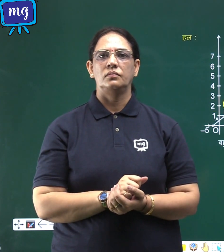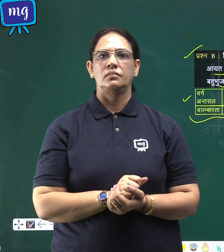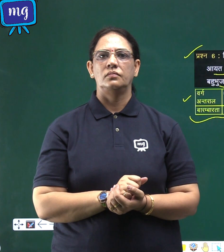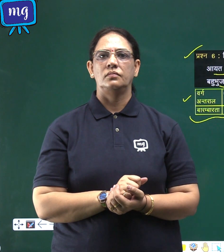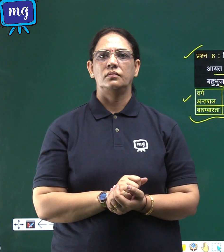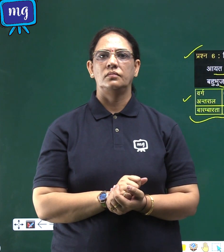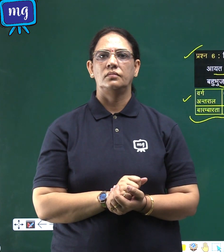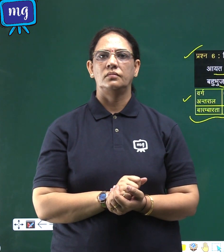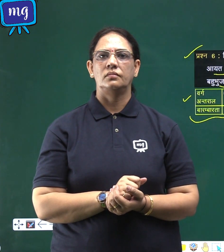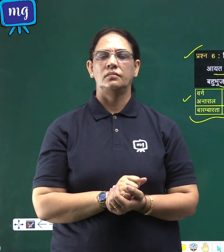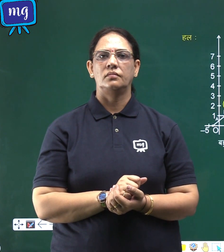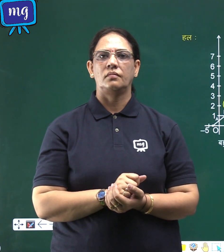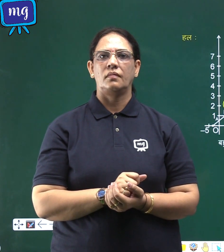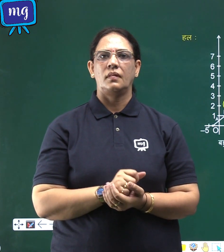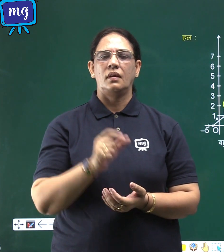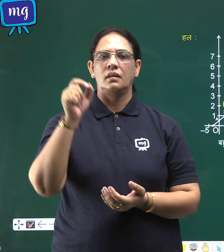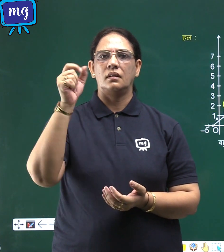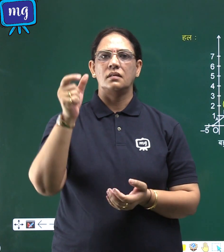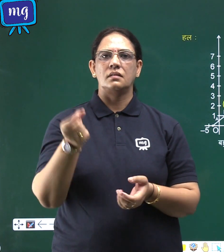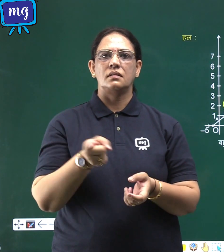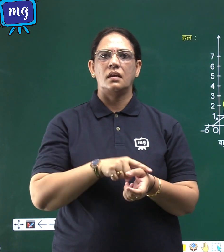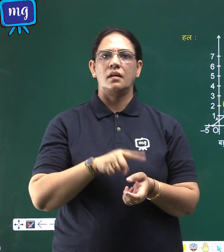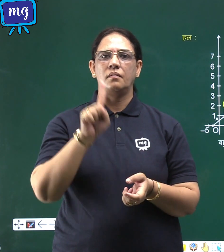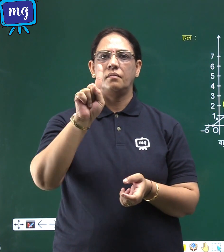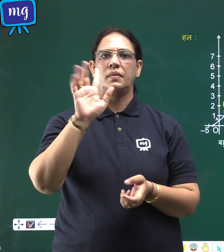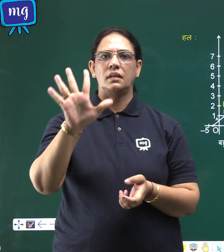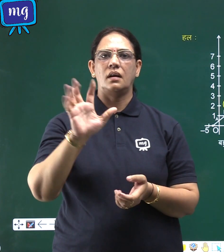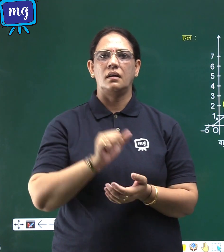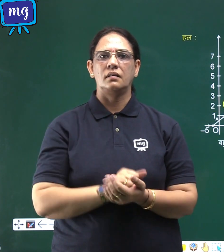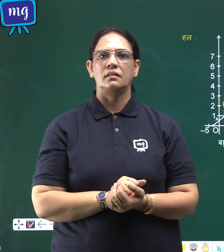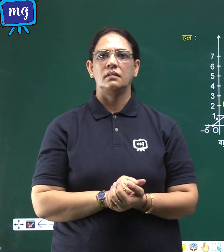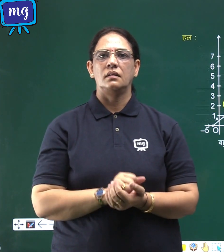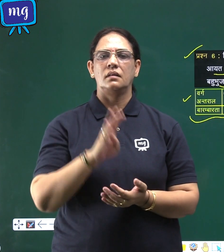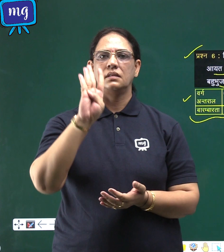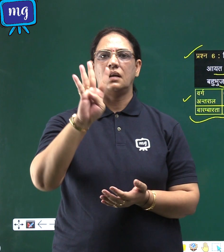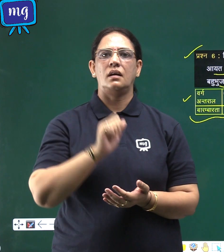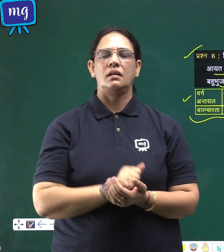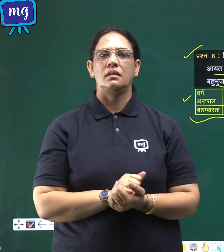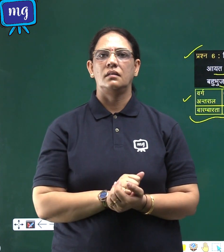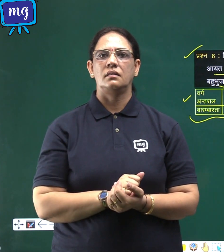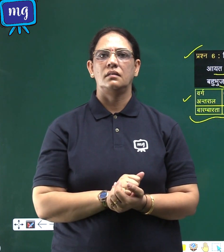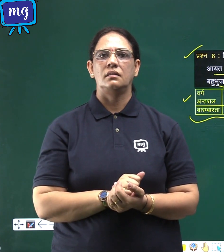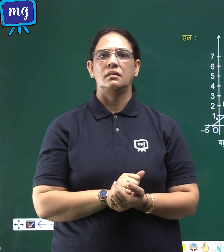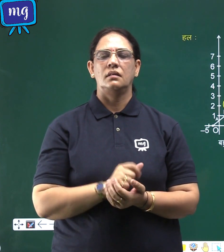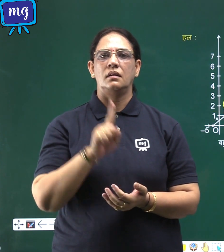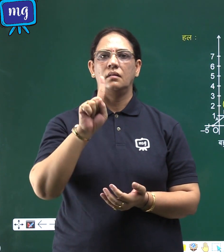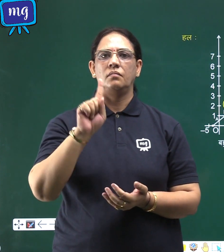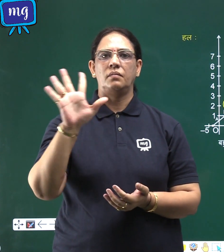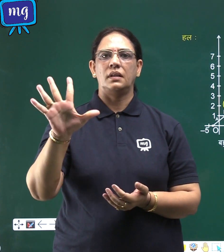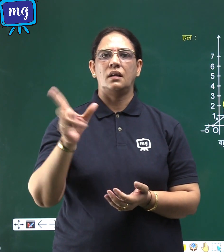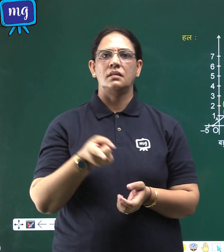दस से पंदरा, चार, पंदरा से वीश,